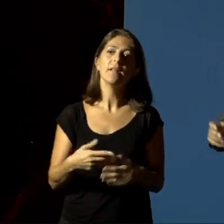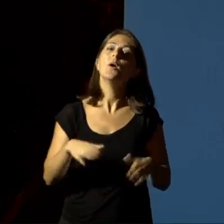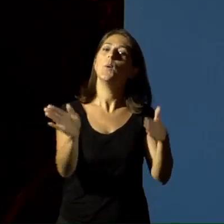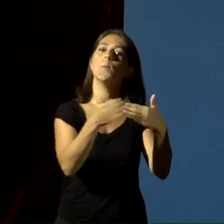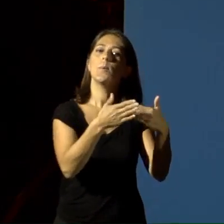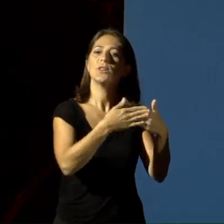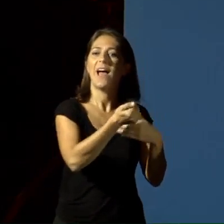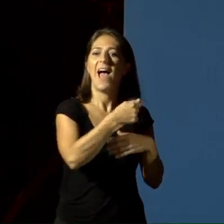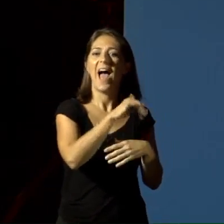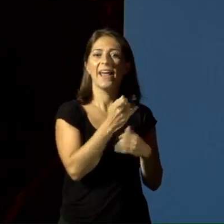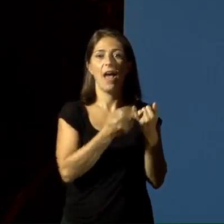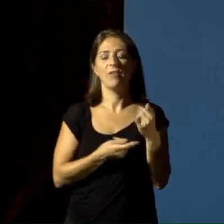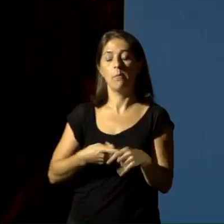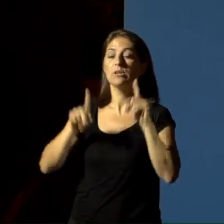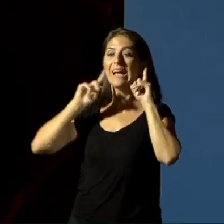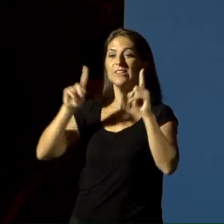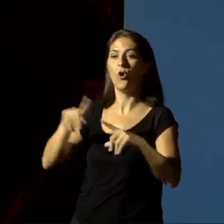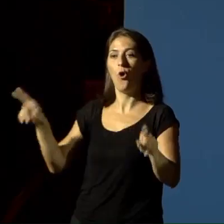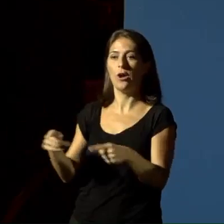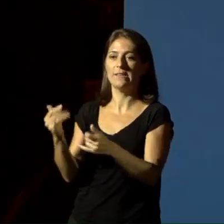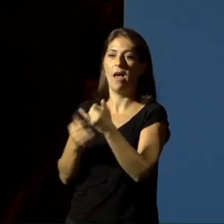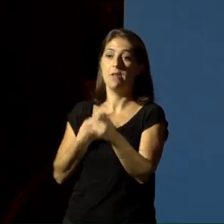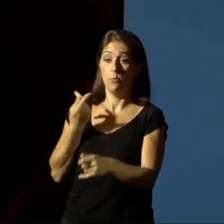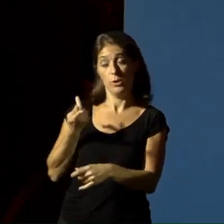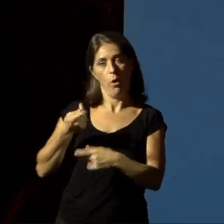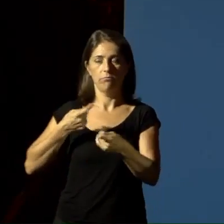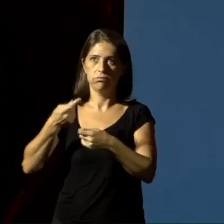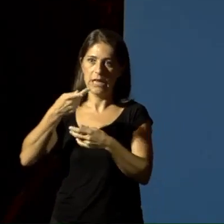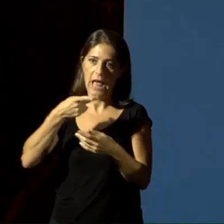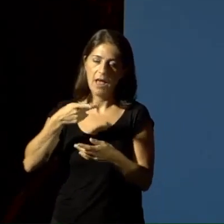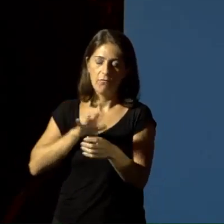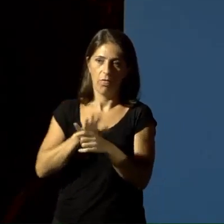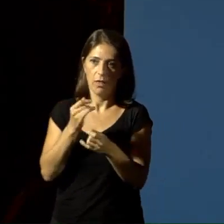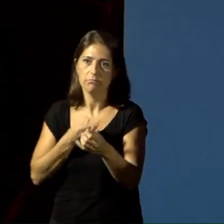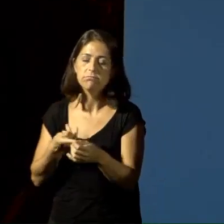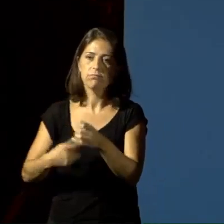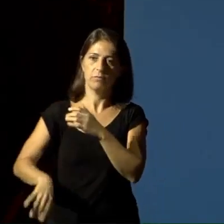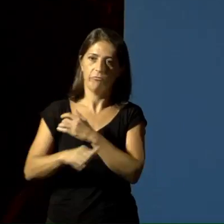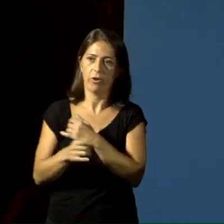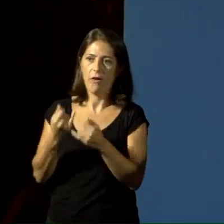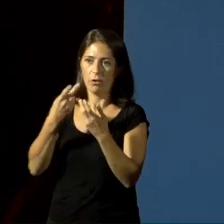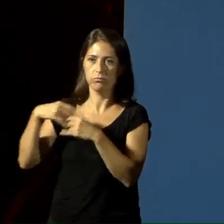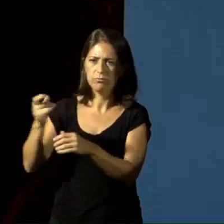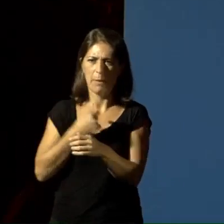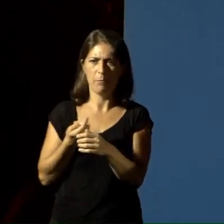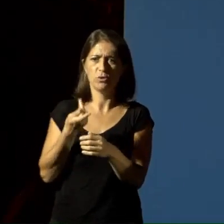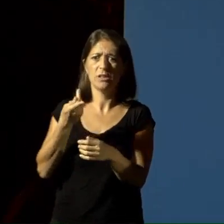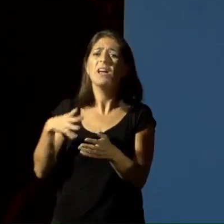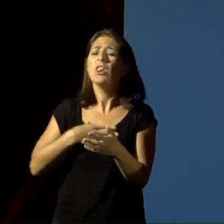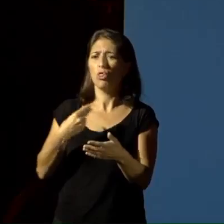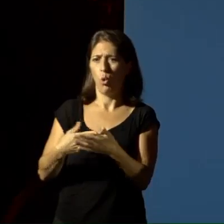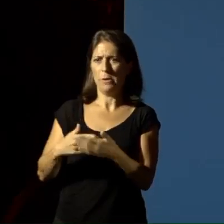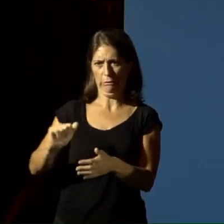Aira, caso Orquestra, tráfico de influencias, prevaricación, soborno, malversación de caudas públicos e falsedade